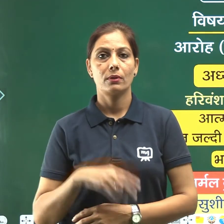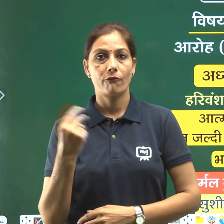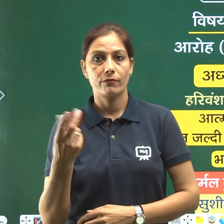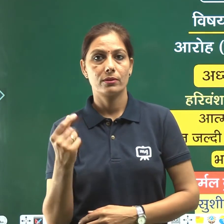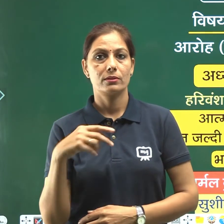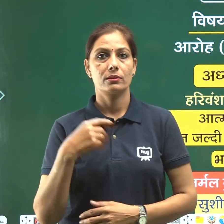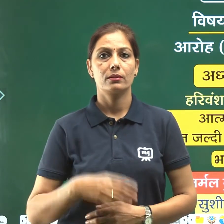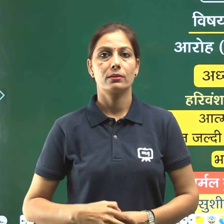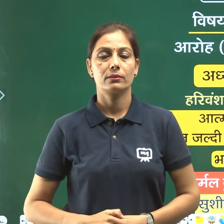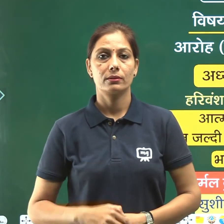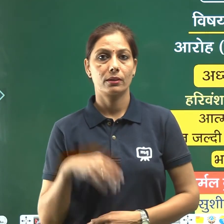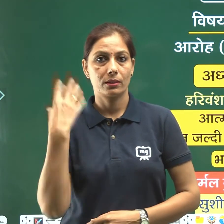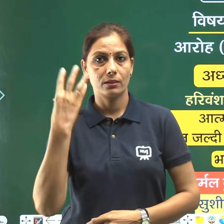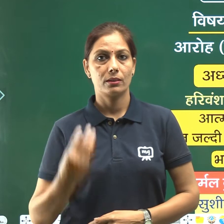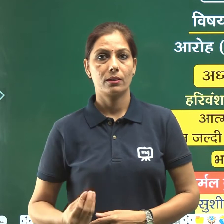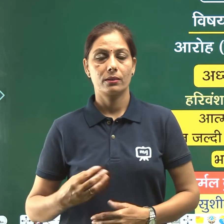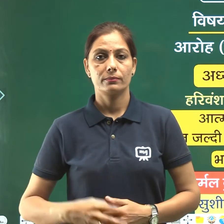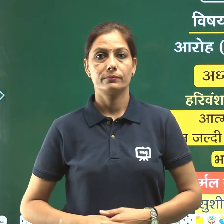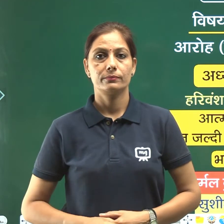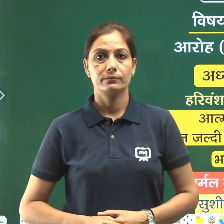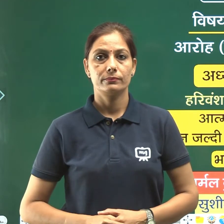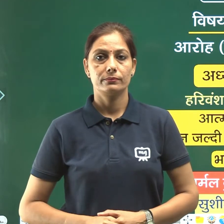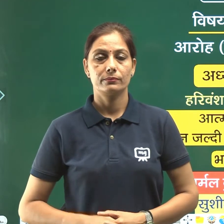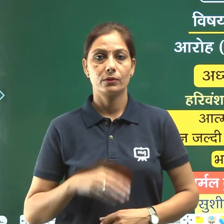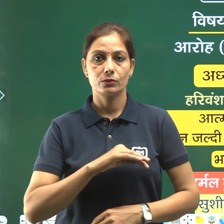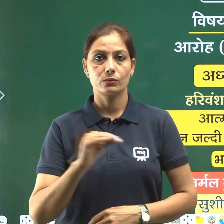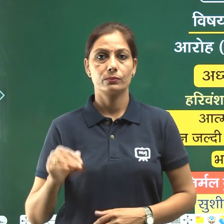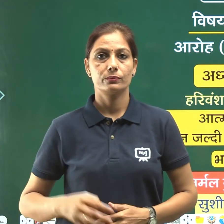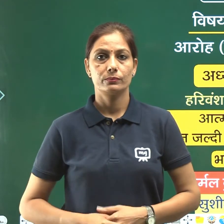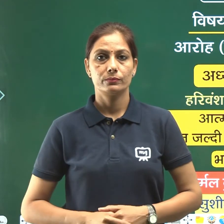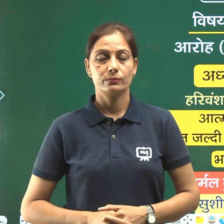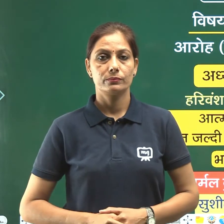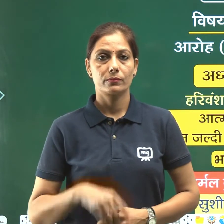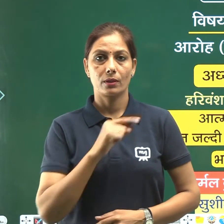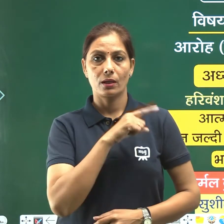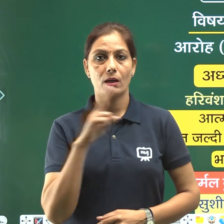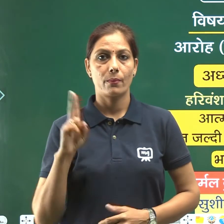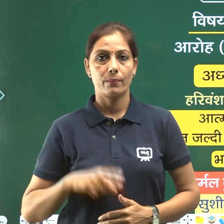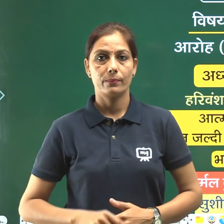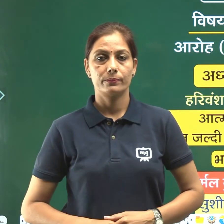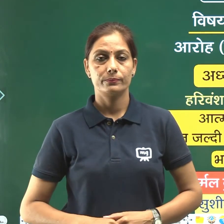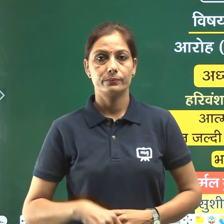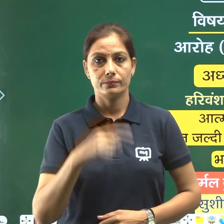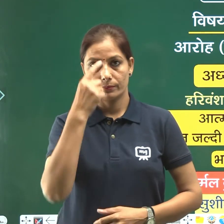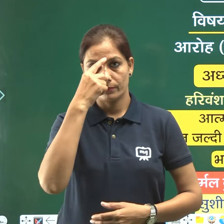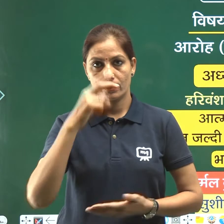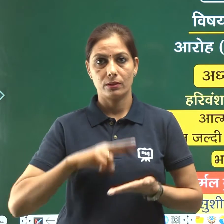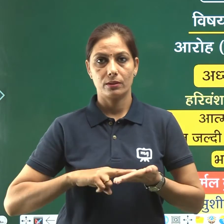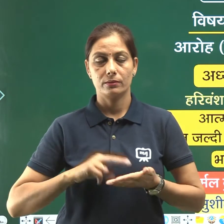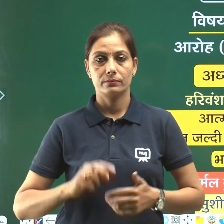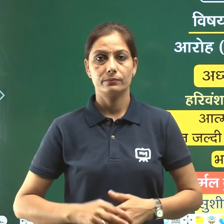जल्दी जल्दी ढलता है। बच्चों, मेरा नाम निर्मल कुमार